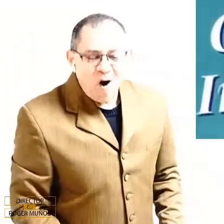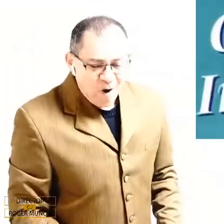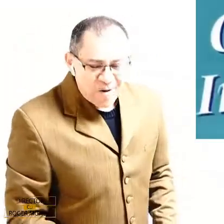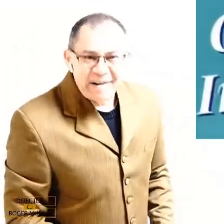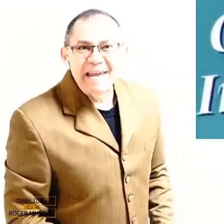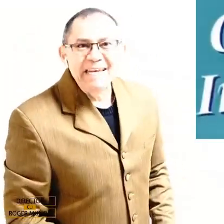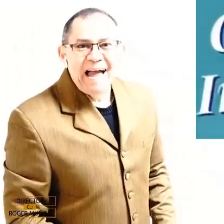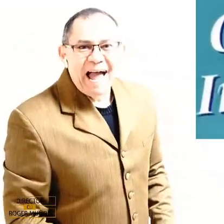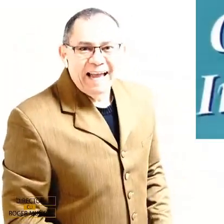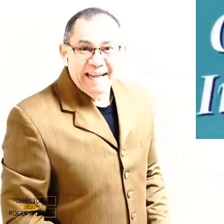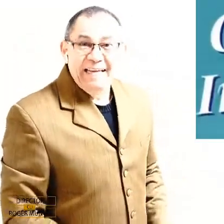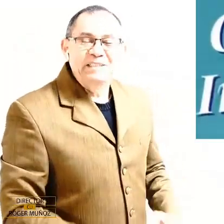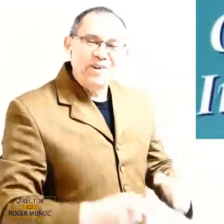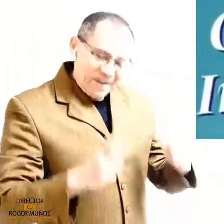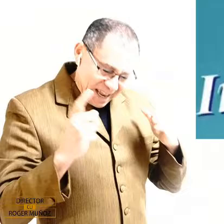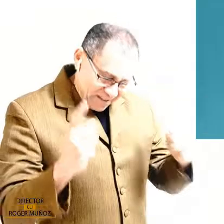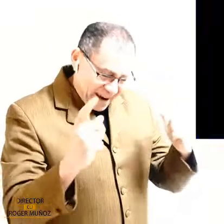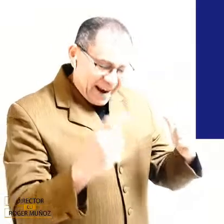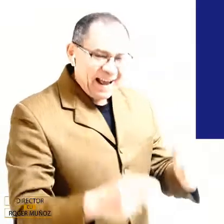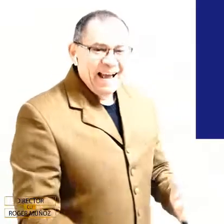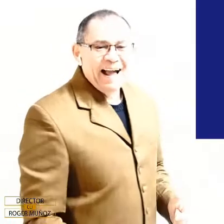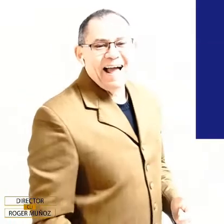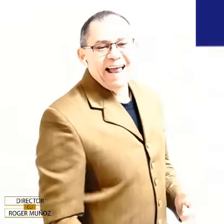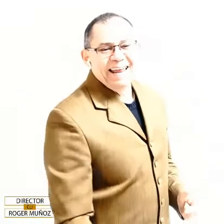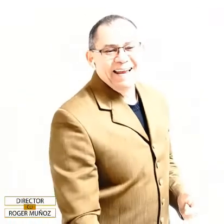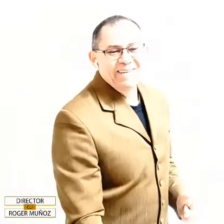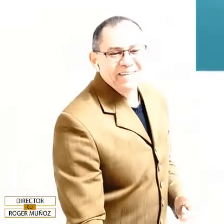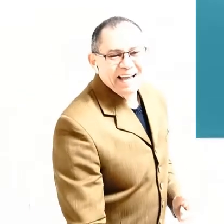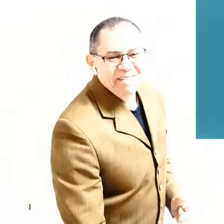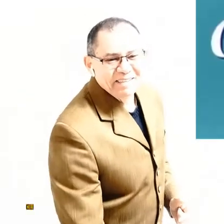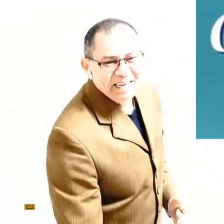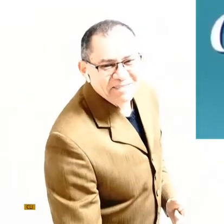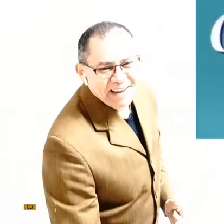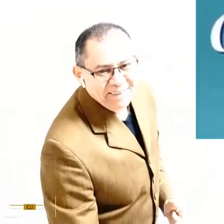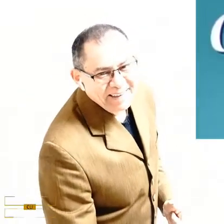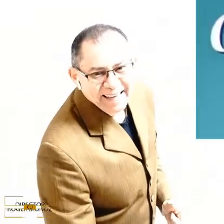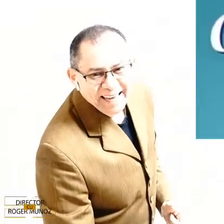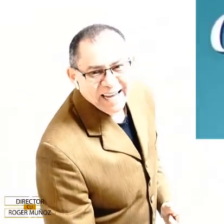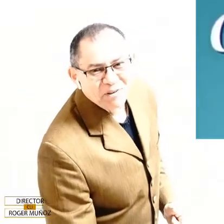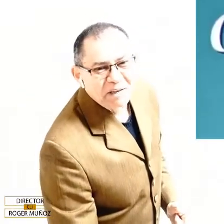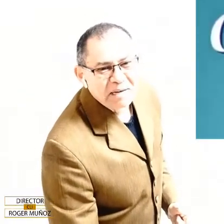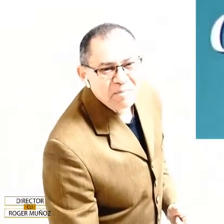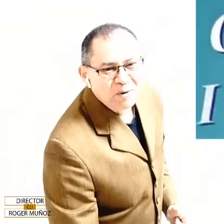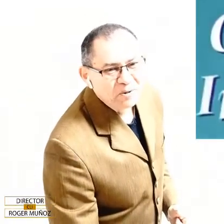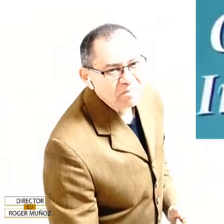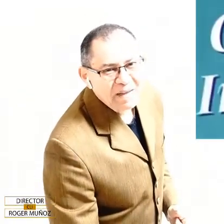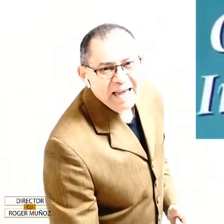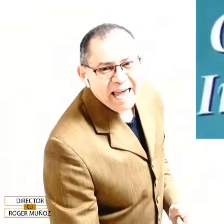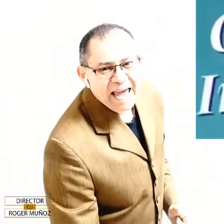Cristo reina, Cristo libera. Aleluya, mis hermanos.